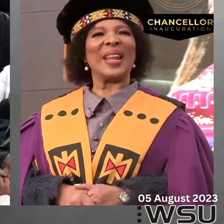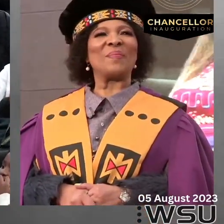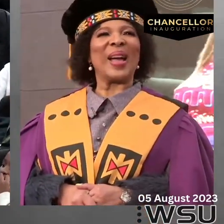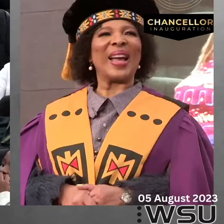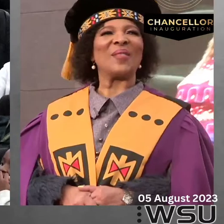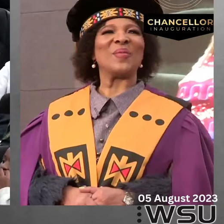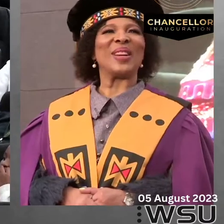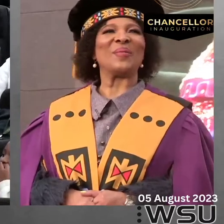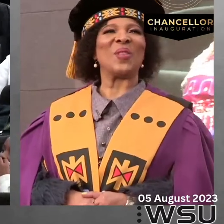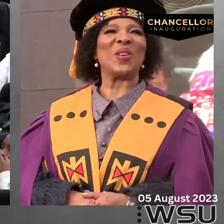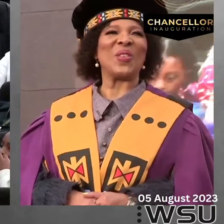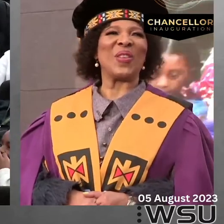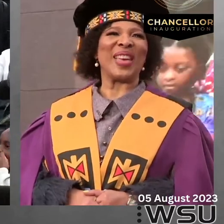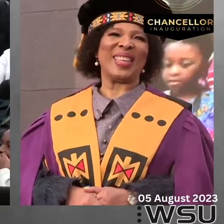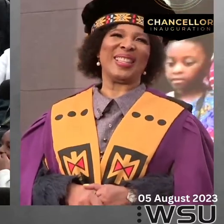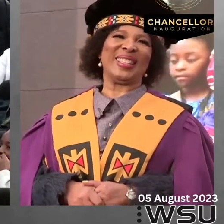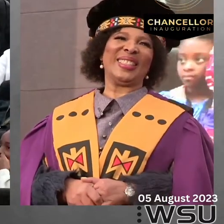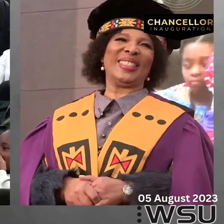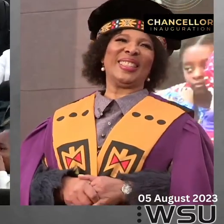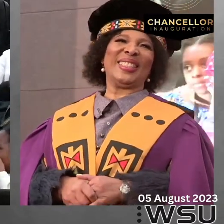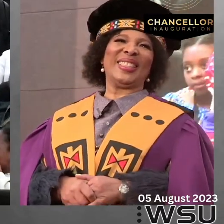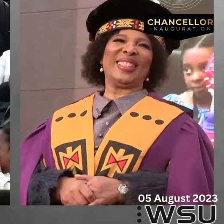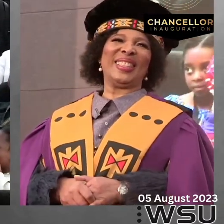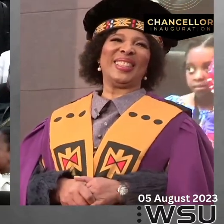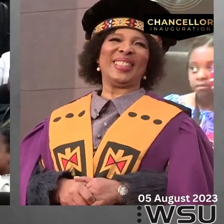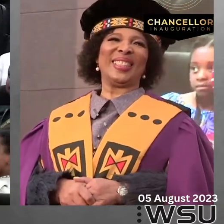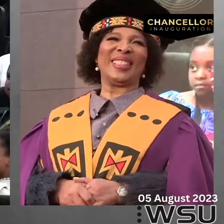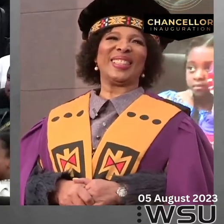ongumalibongwe ngicela phakama umalibongwe